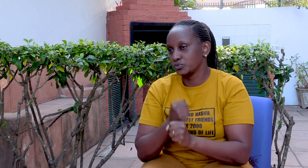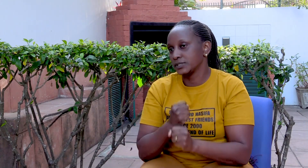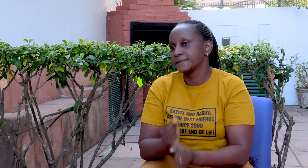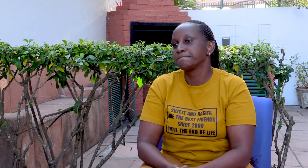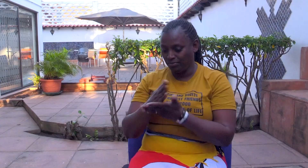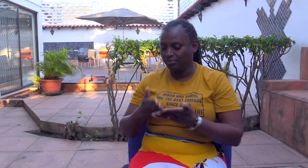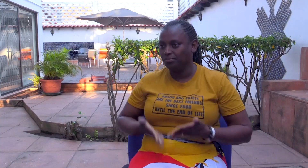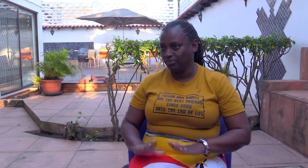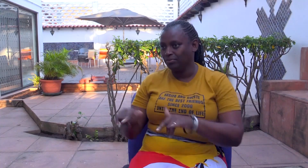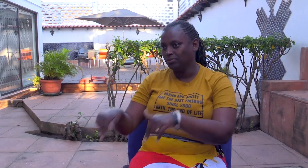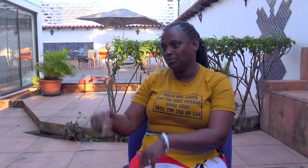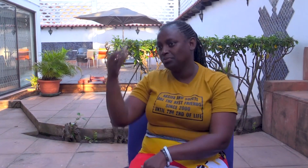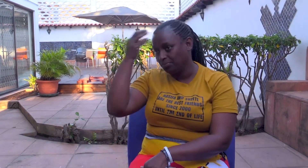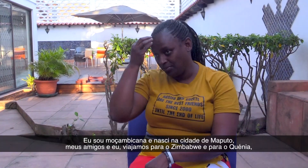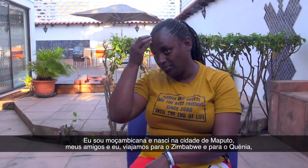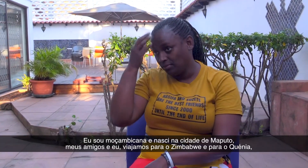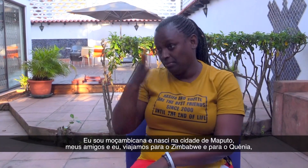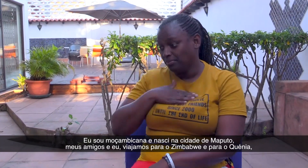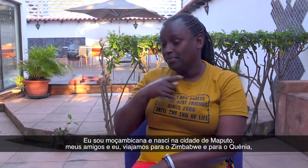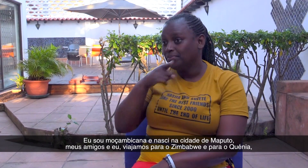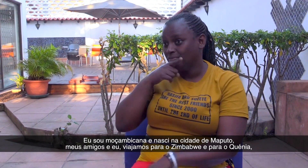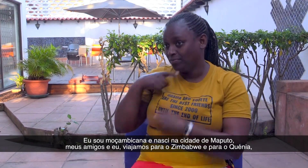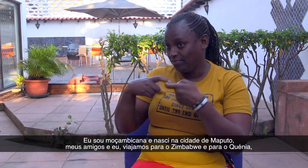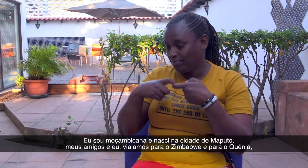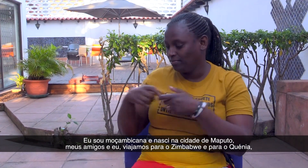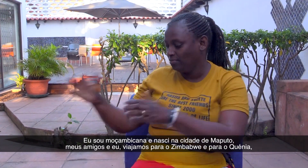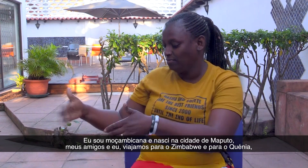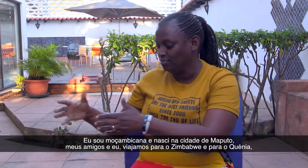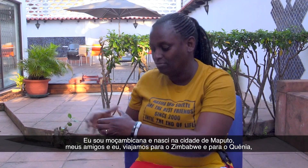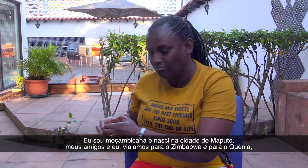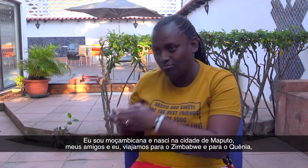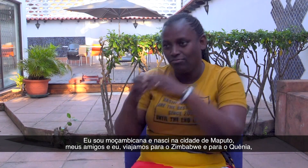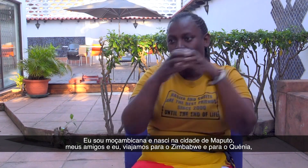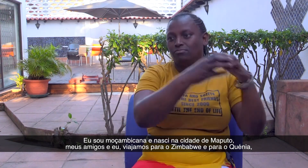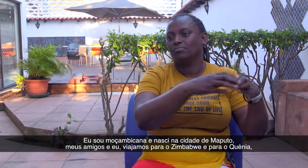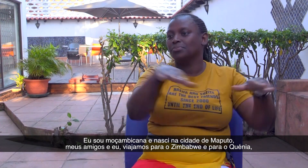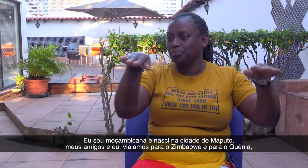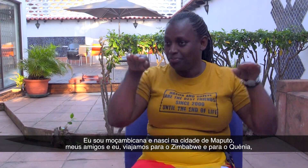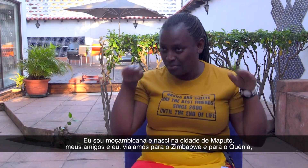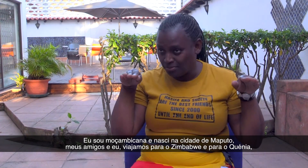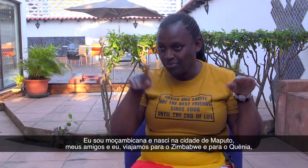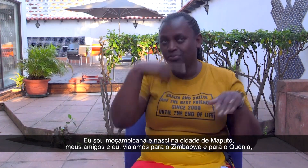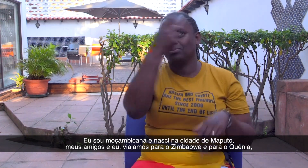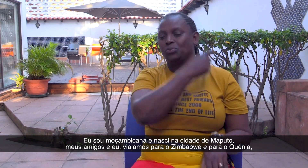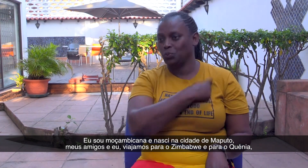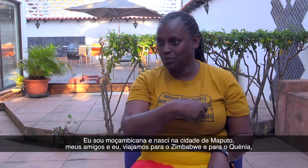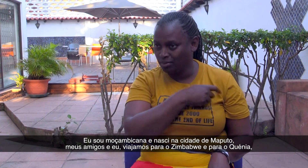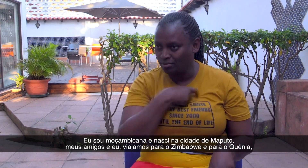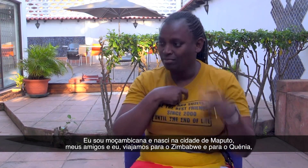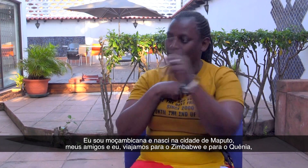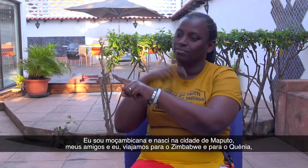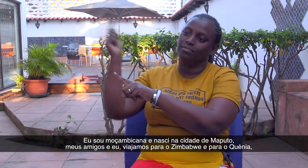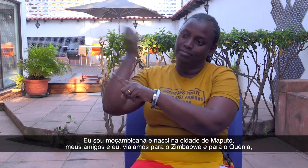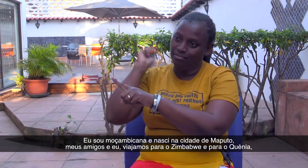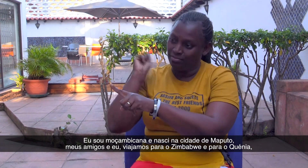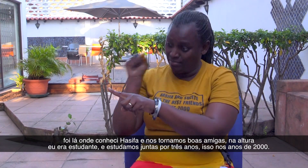Eu sou moçambicana e nasci na cidade de Maputo. Meus amigos e eu viajamos para o Zimbábue e